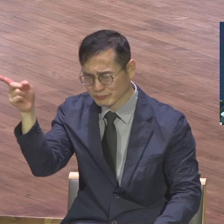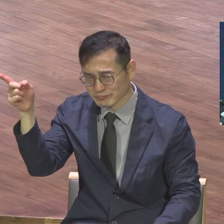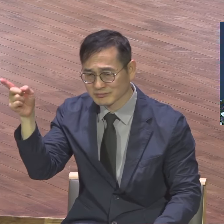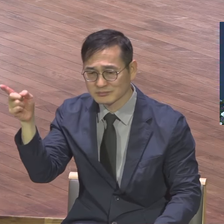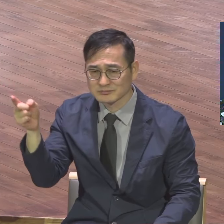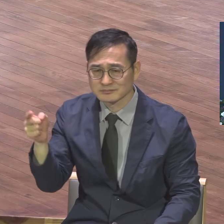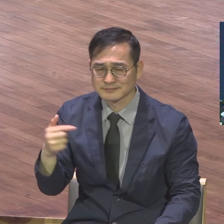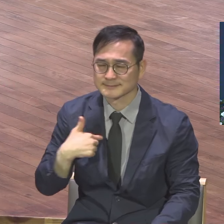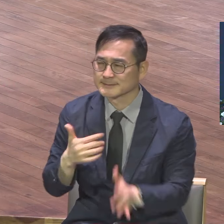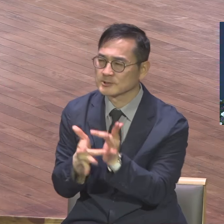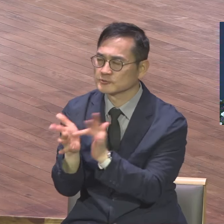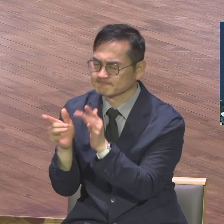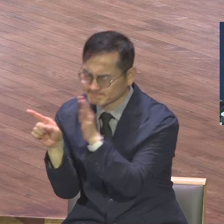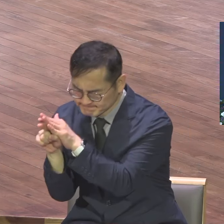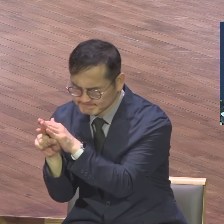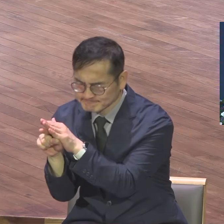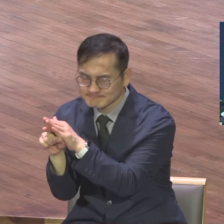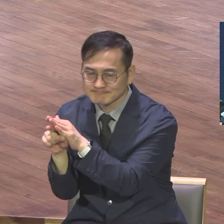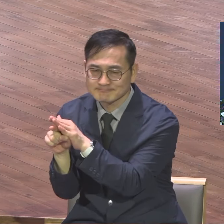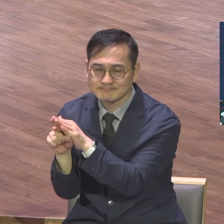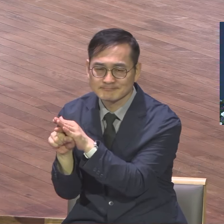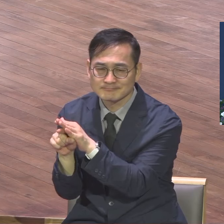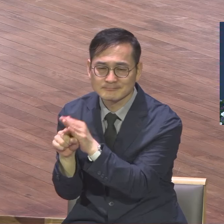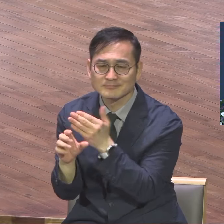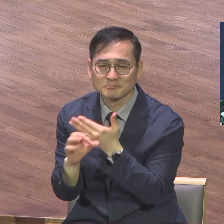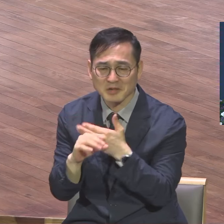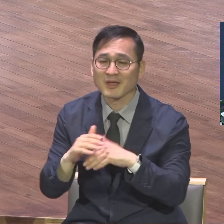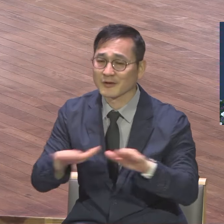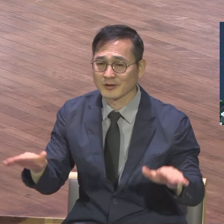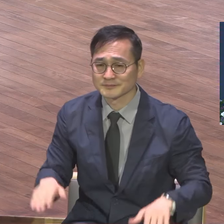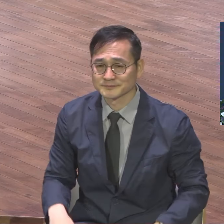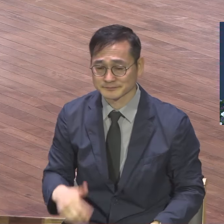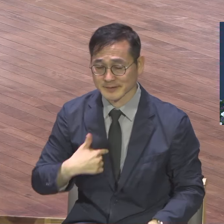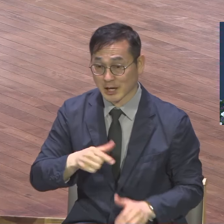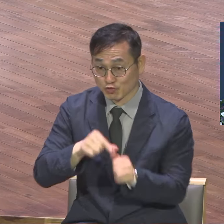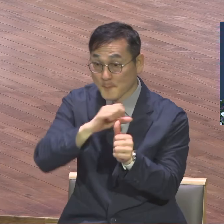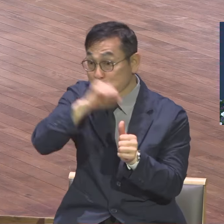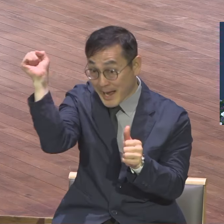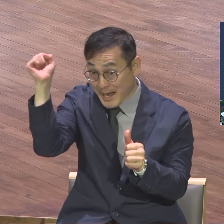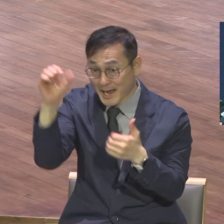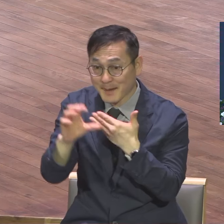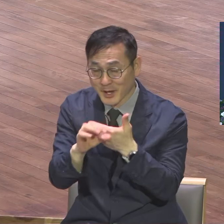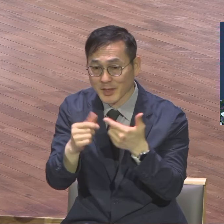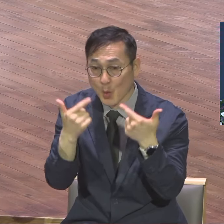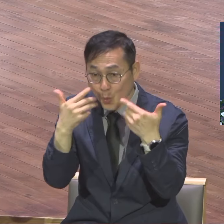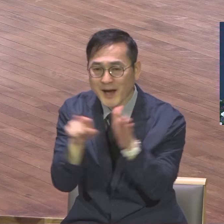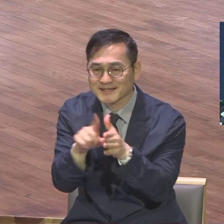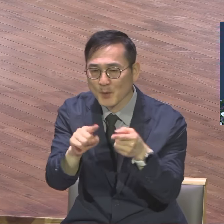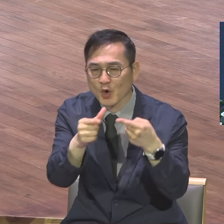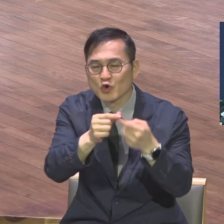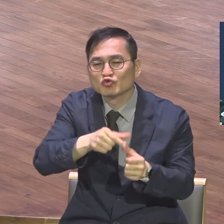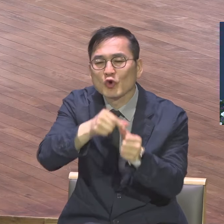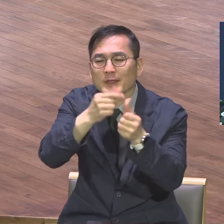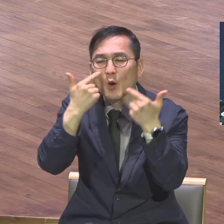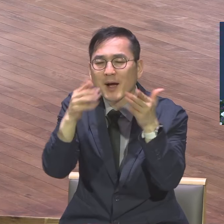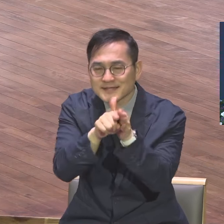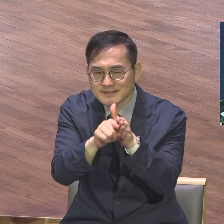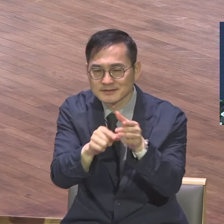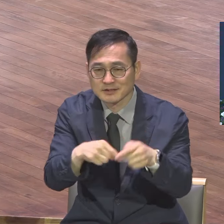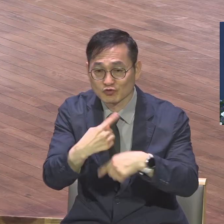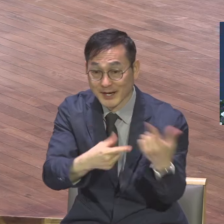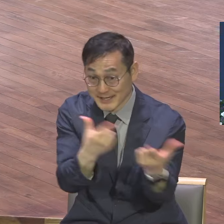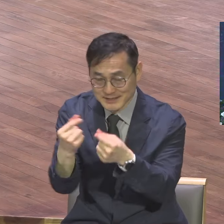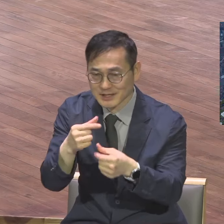하나님 자녀, 이제부터 다섯 가지 확신 가져야 돼. 나 구원 받았다. 구원의 확신. 아멘. 따라서